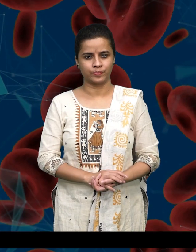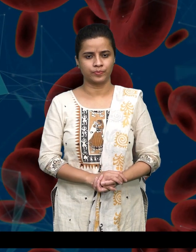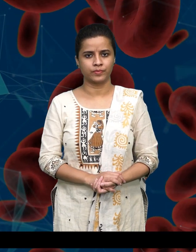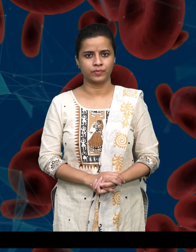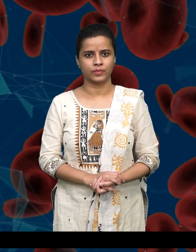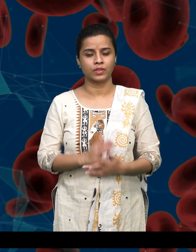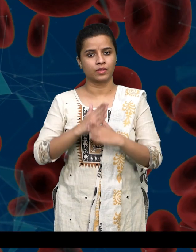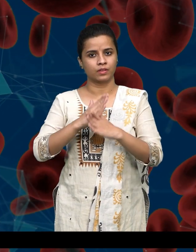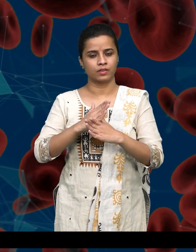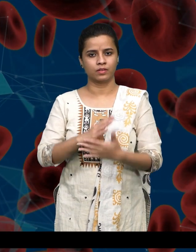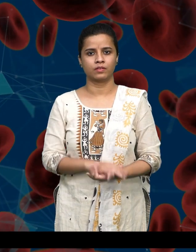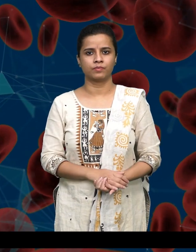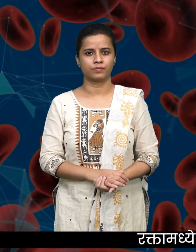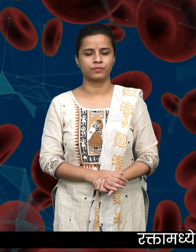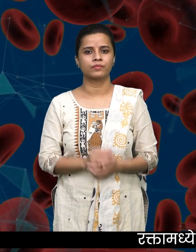संरक्षण: